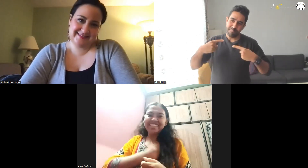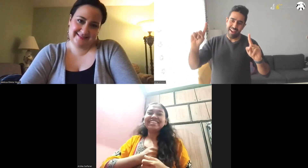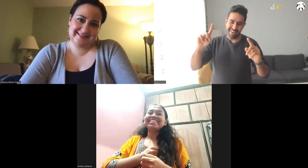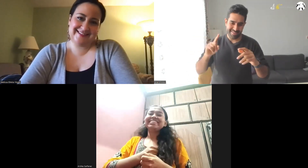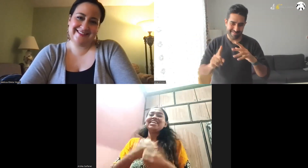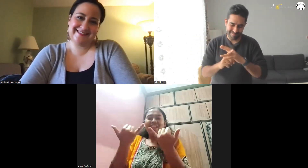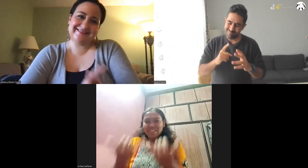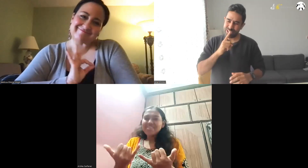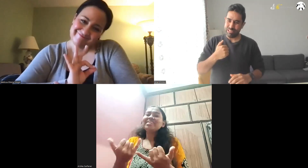देखो दिखती